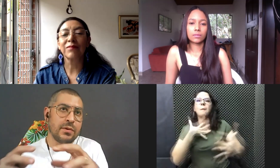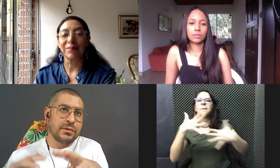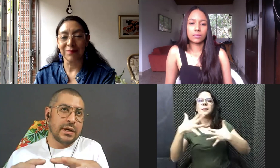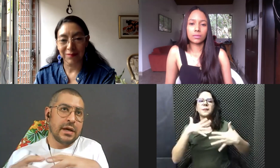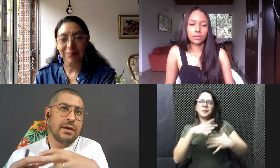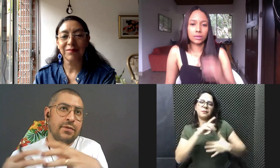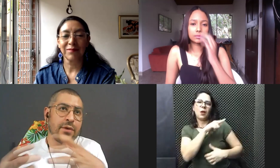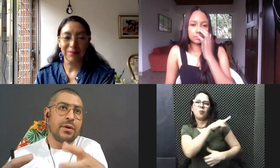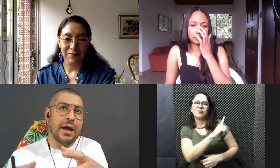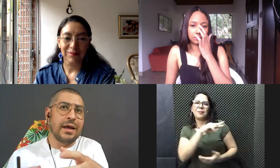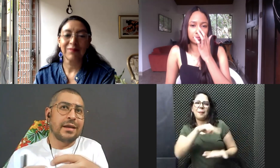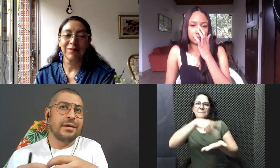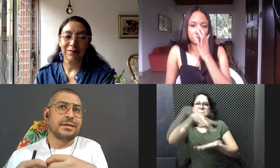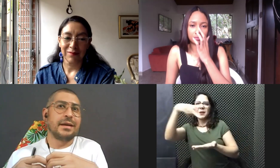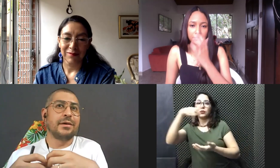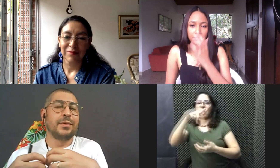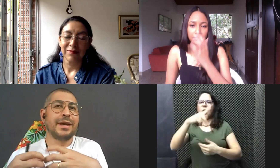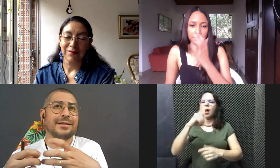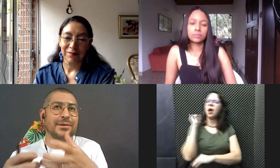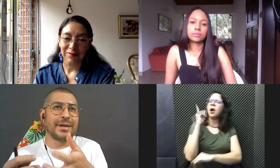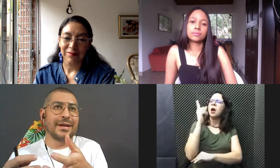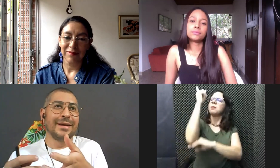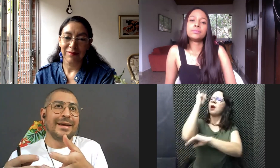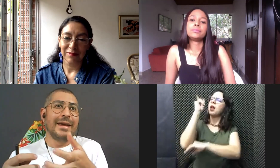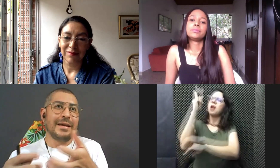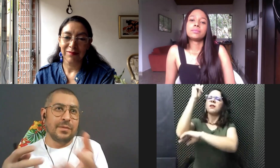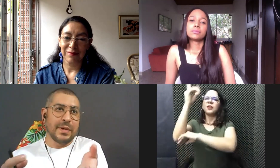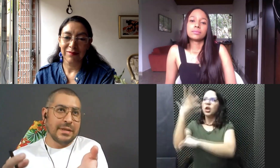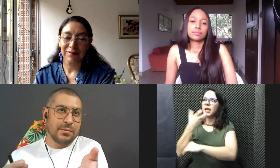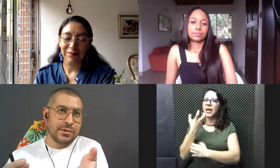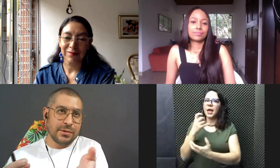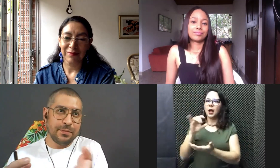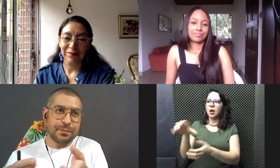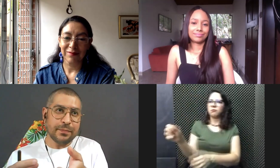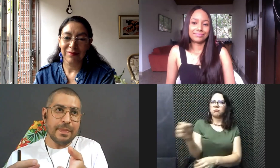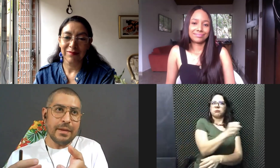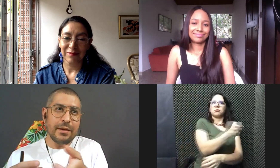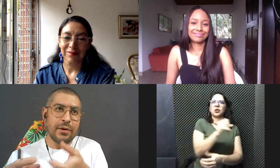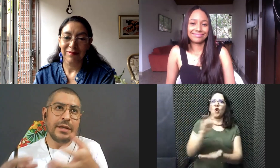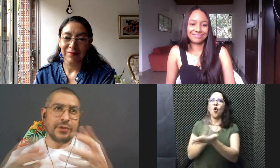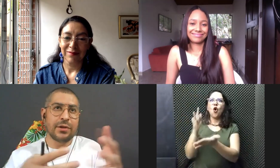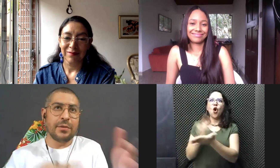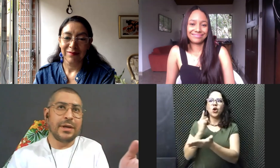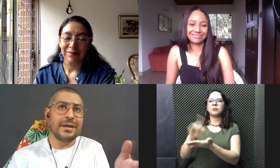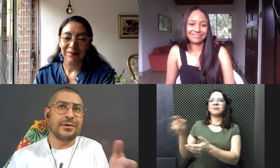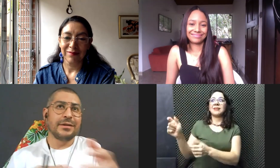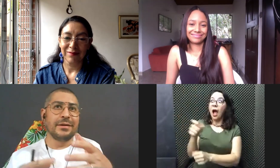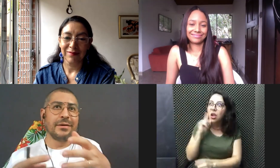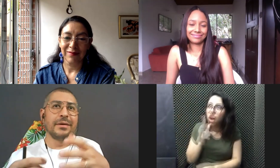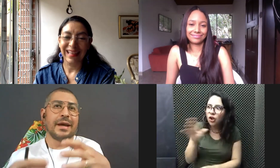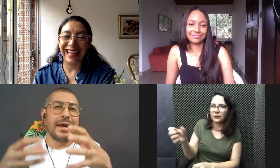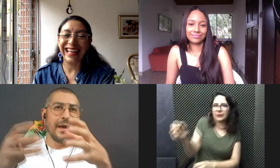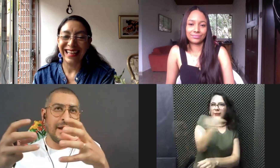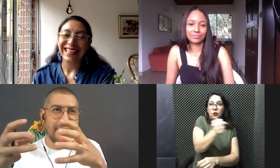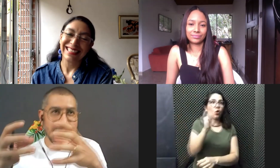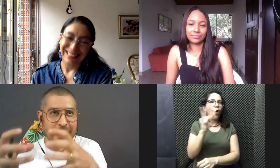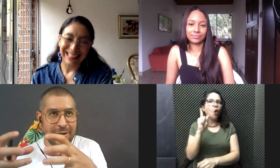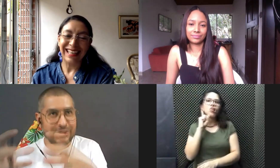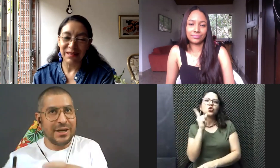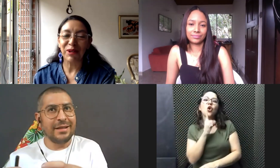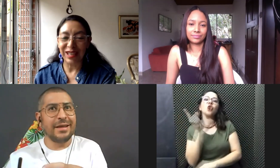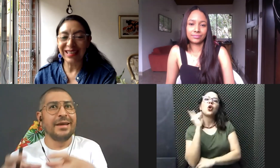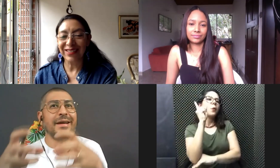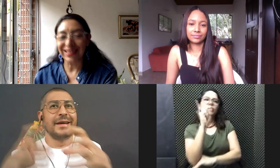que busca figurar a través de la comunidad sorda, eso pasa mucho, no el sordo político, sino que